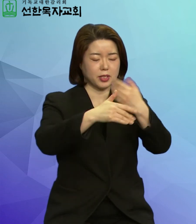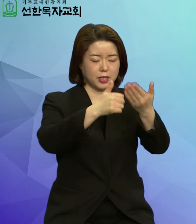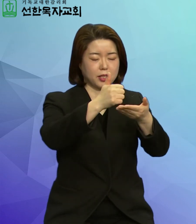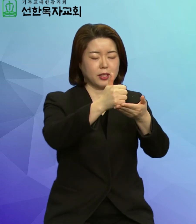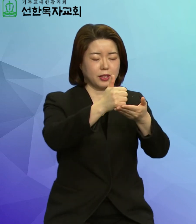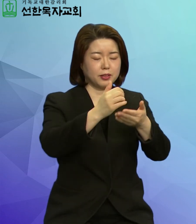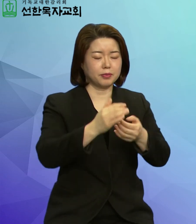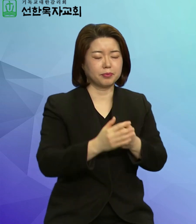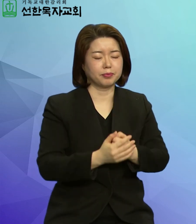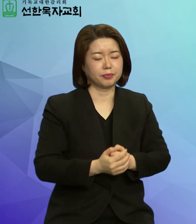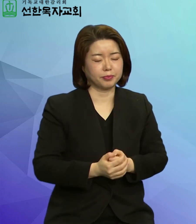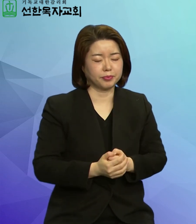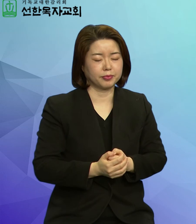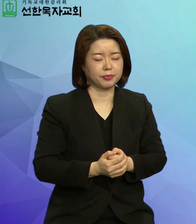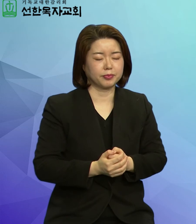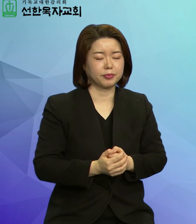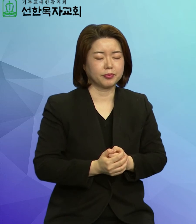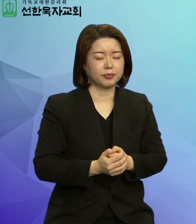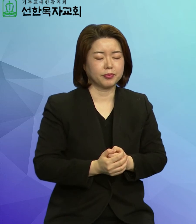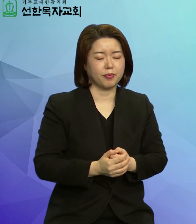아버지 하나님,